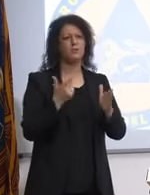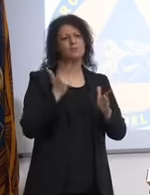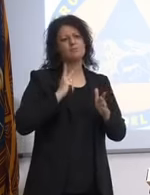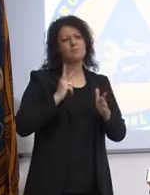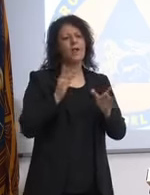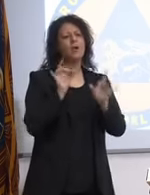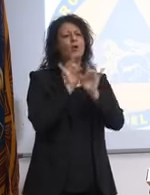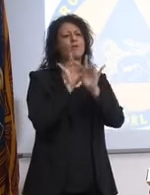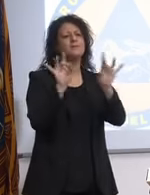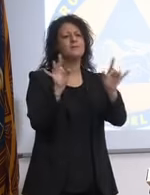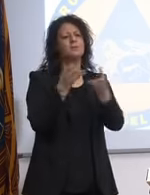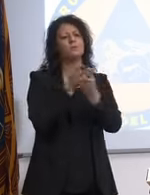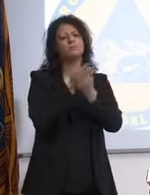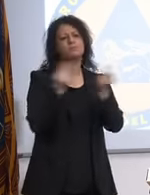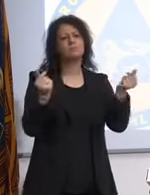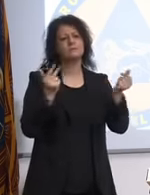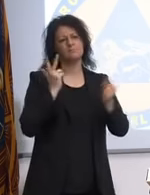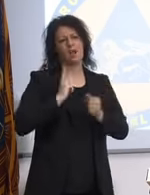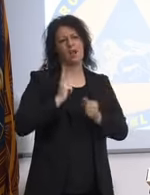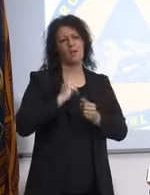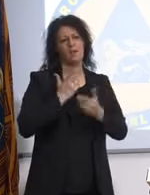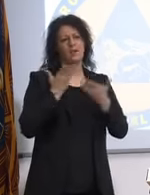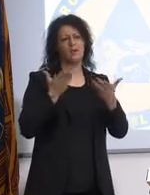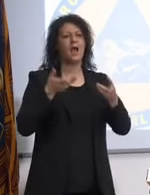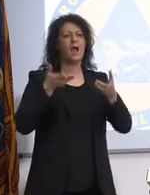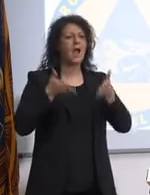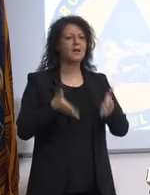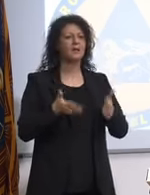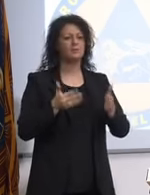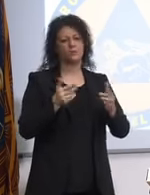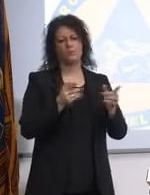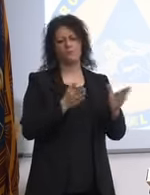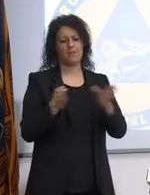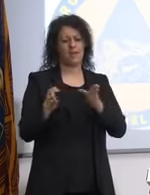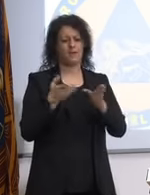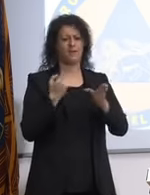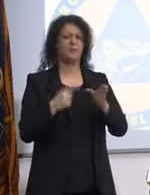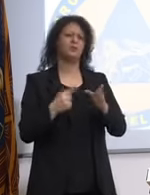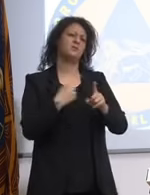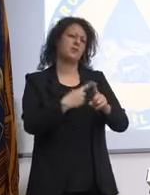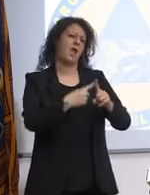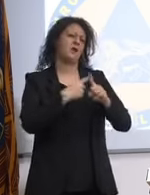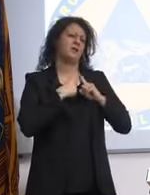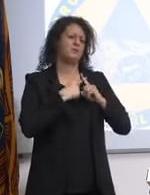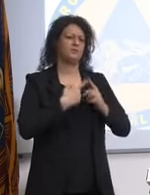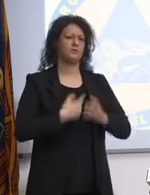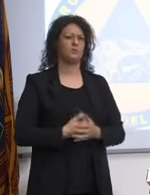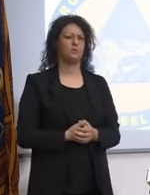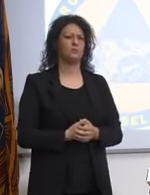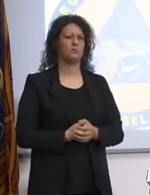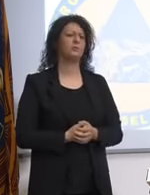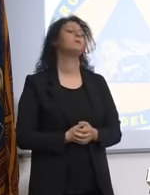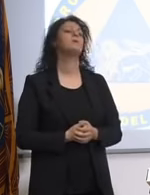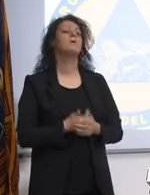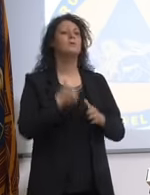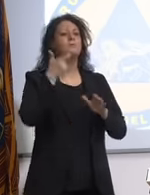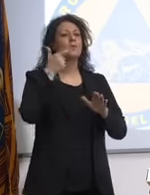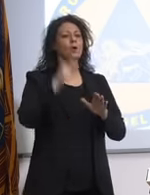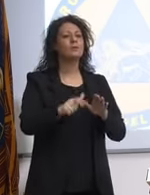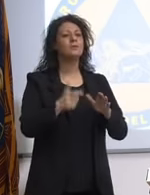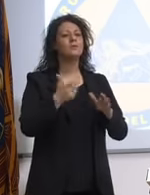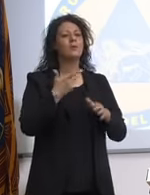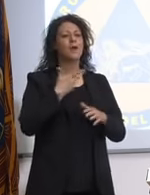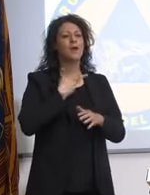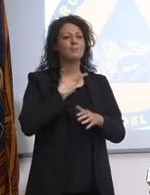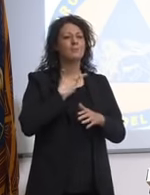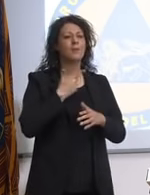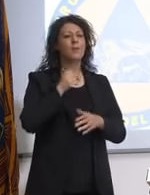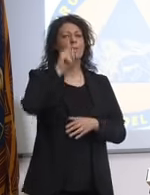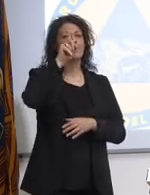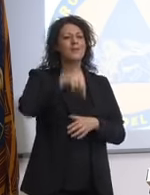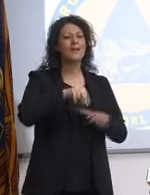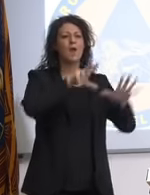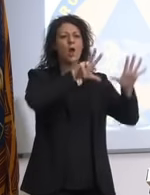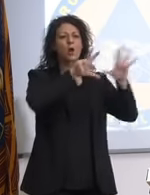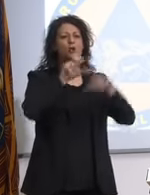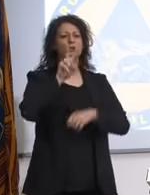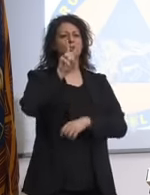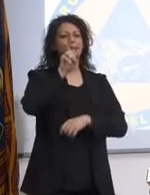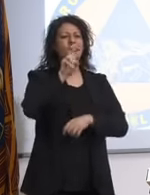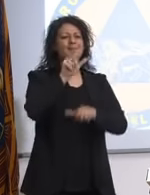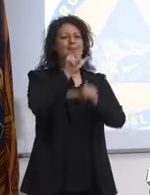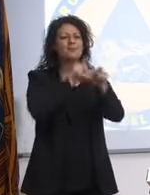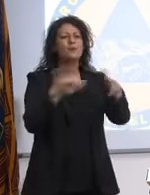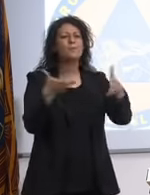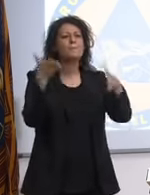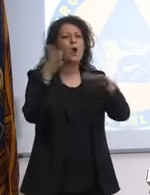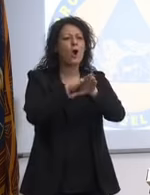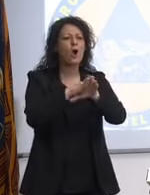velocemente, e allora facciamo sto minimo di sacrificio. Abbiamo avuto 1820 persone che hanno perso la vita. Lo